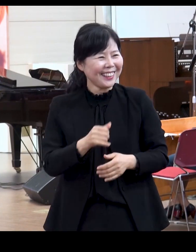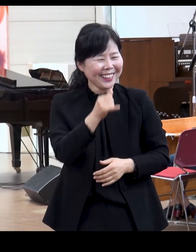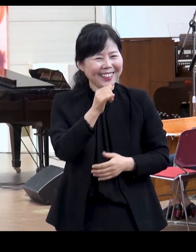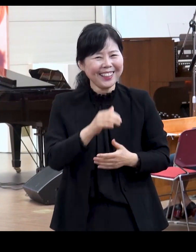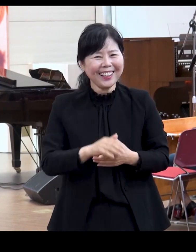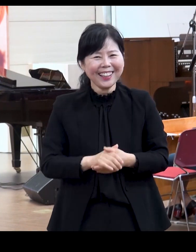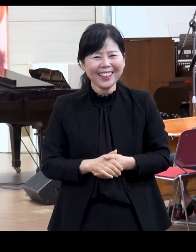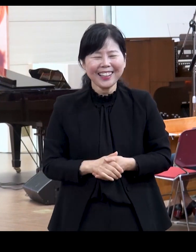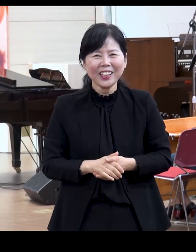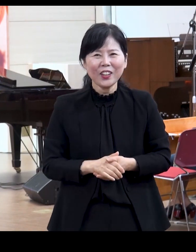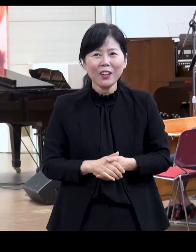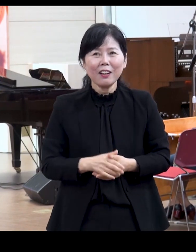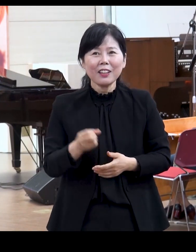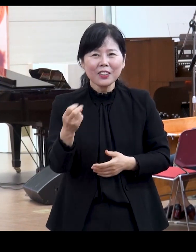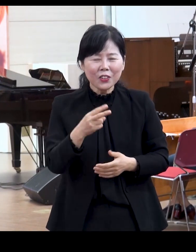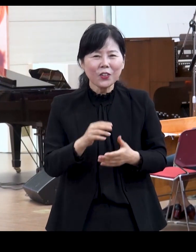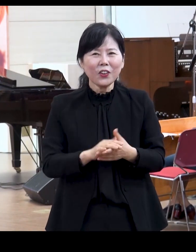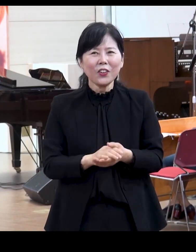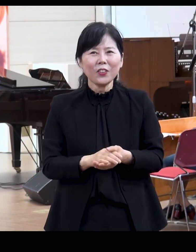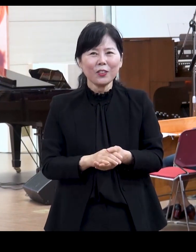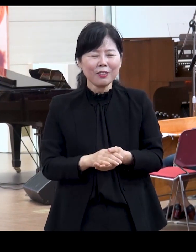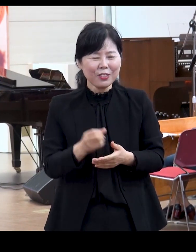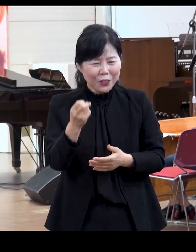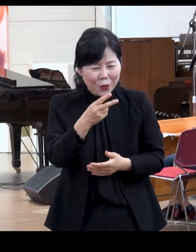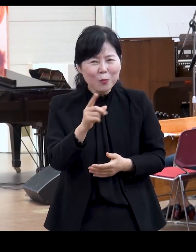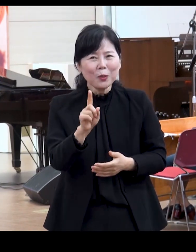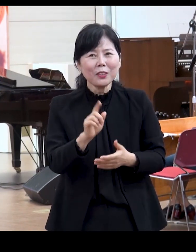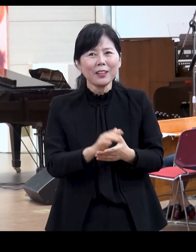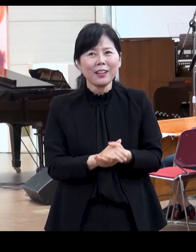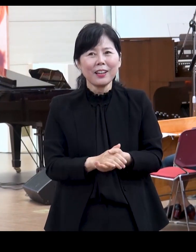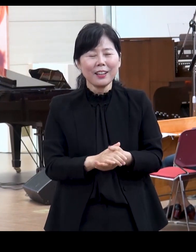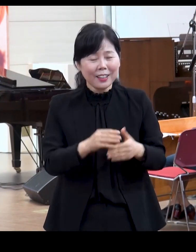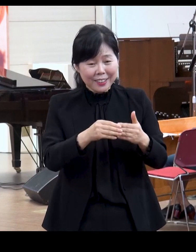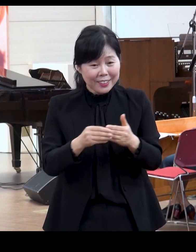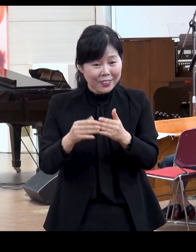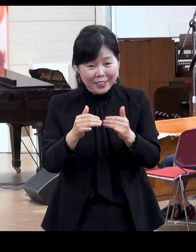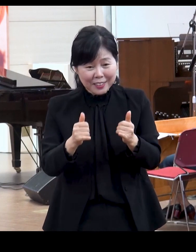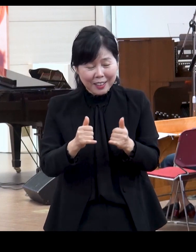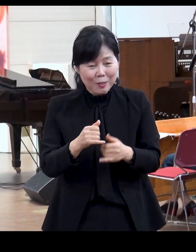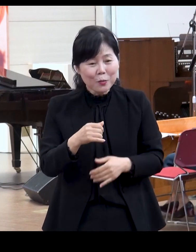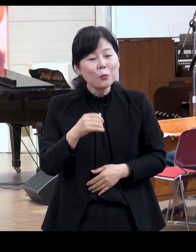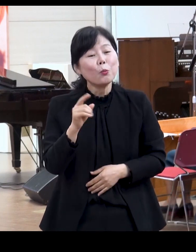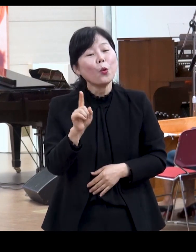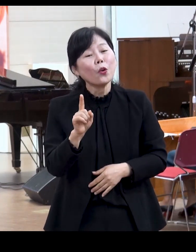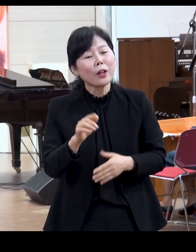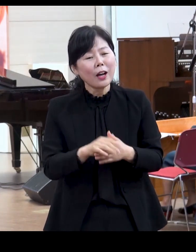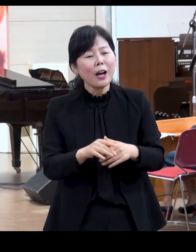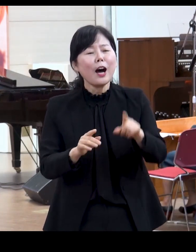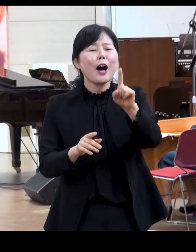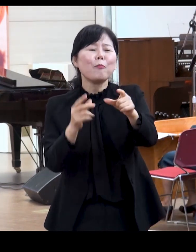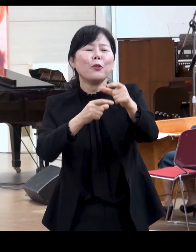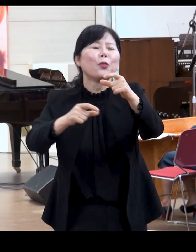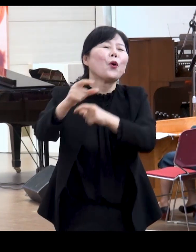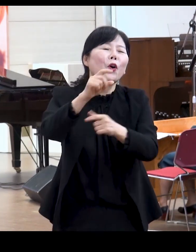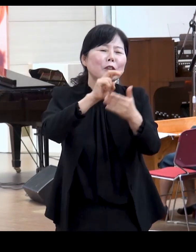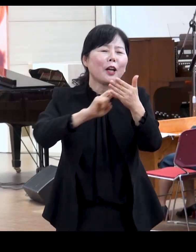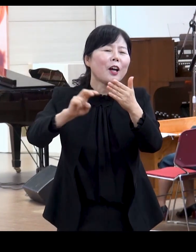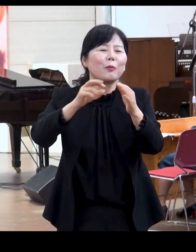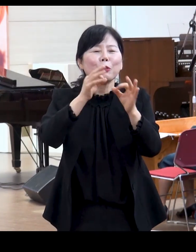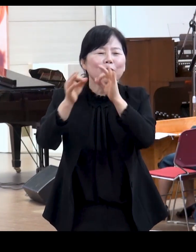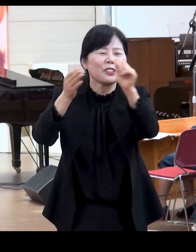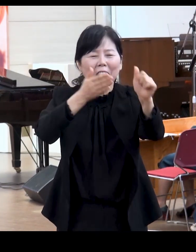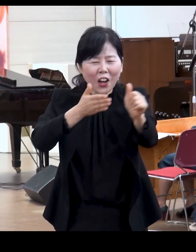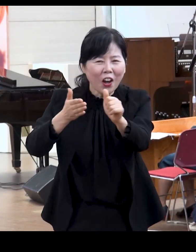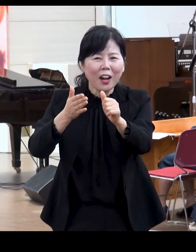예. 그런데 또 어떤 때는 거기서 안 끝나고 어떤 인도자도 그렇게 합니다. 한 번 더.